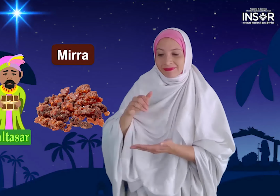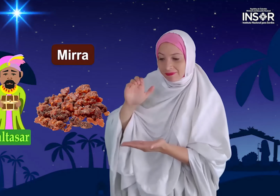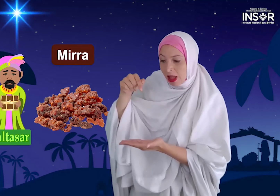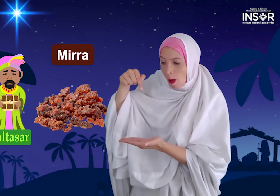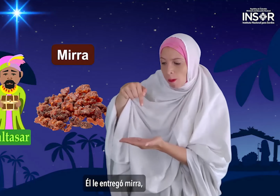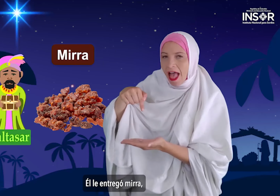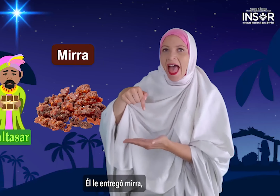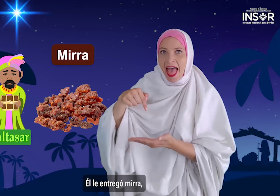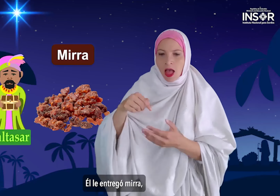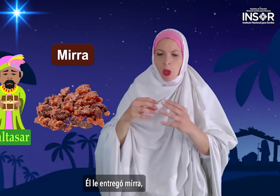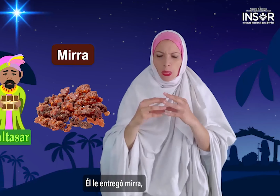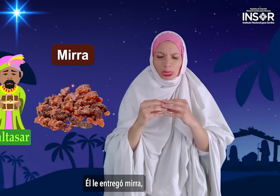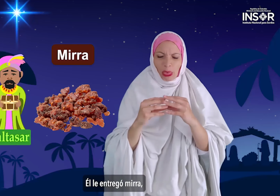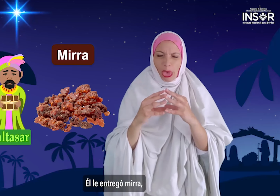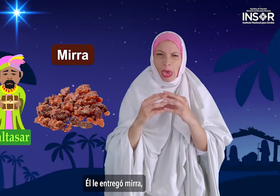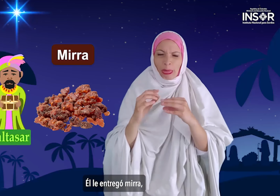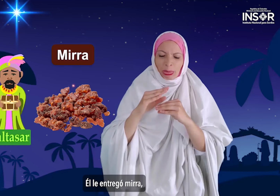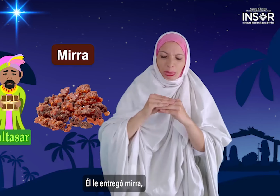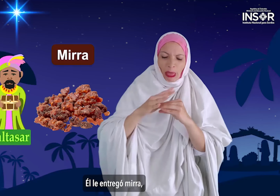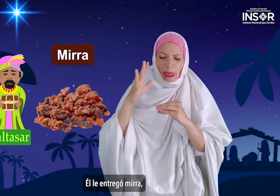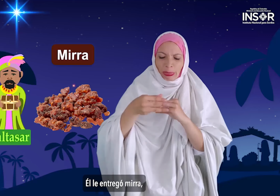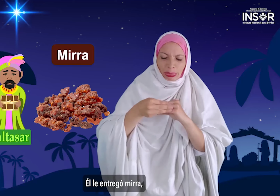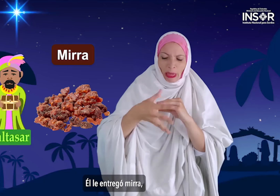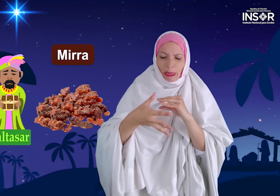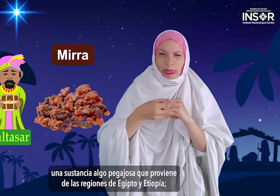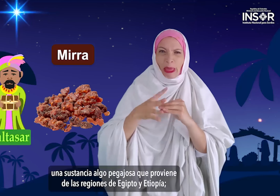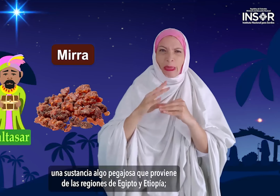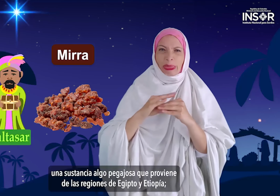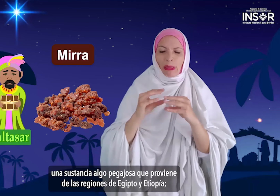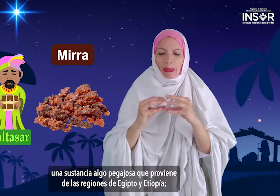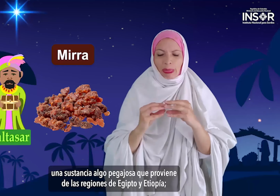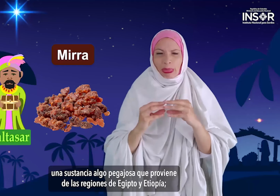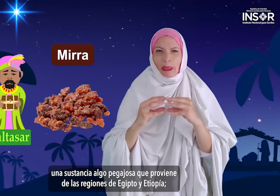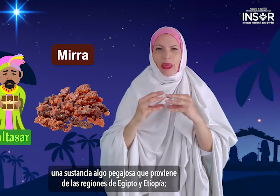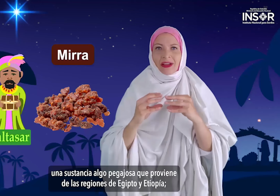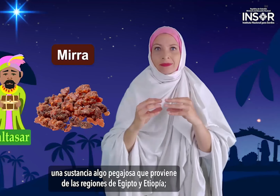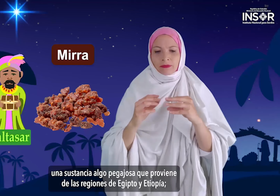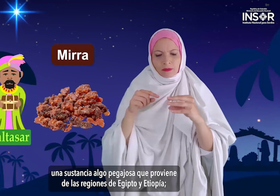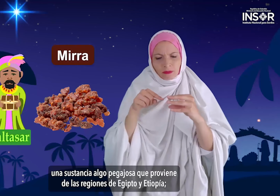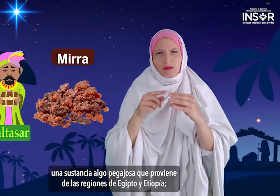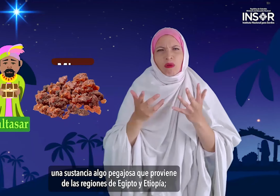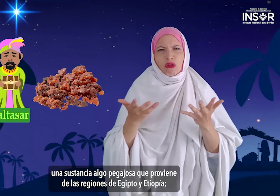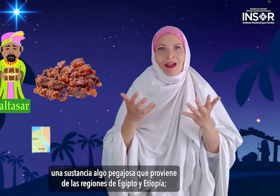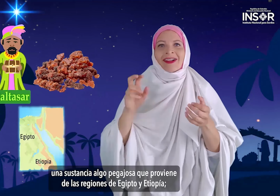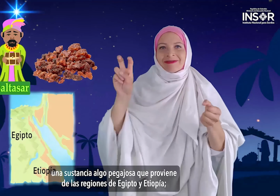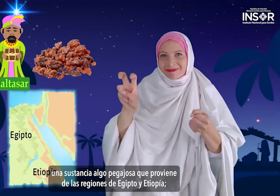Él le entregó mirra, una sustancia algo pegajosa que proviene de las